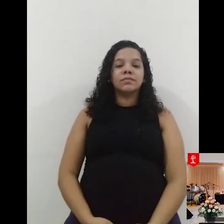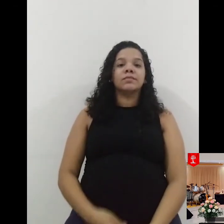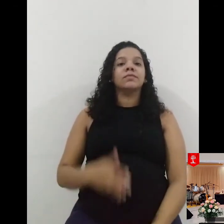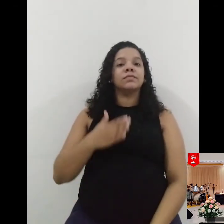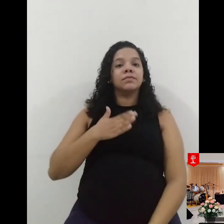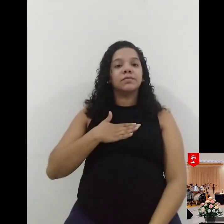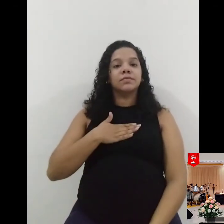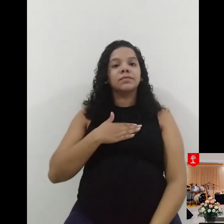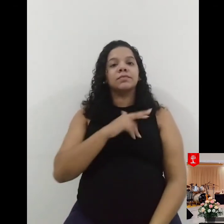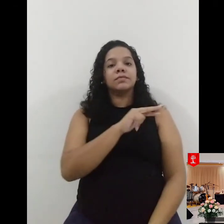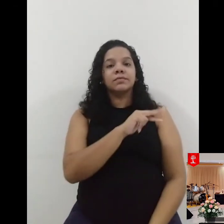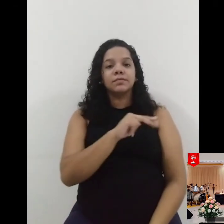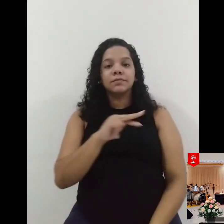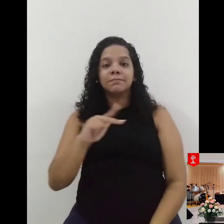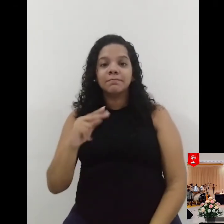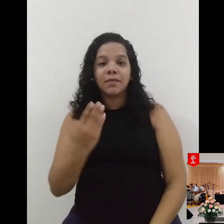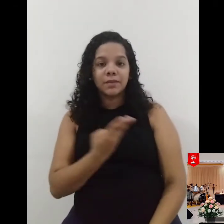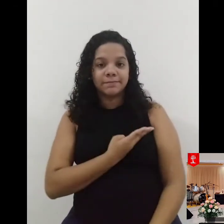autojustificação.